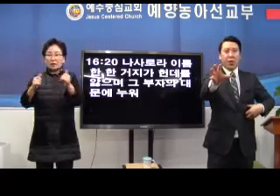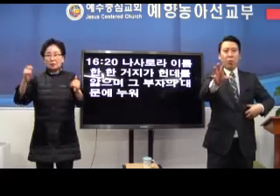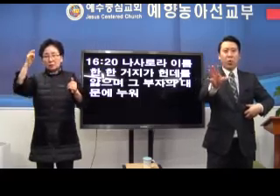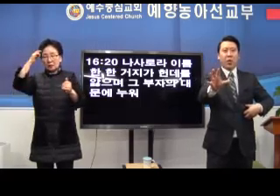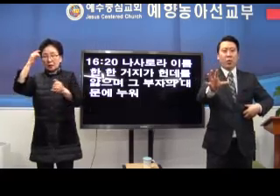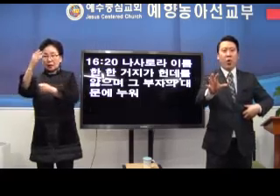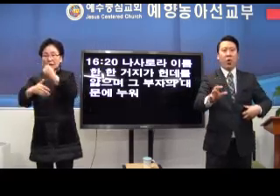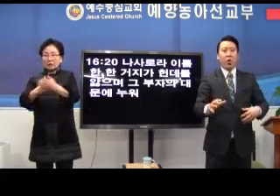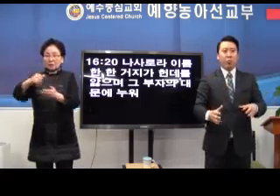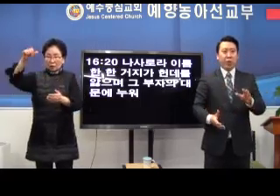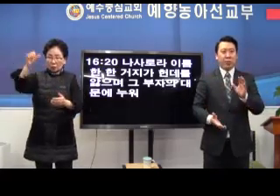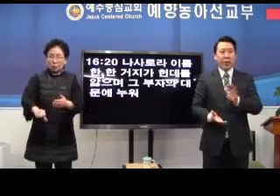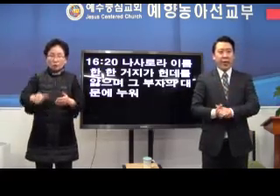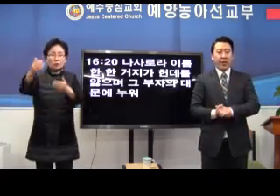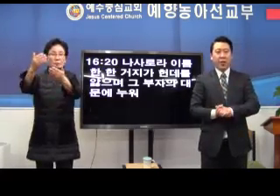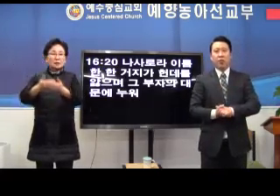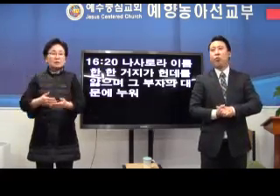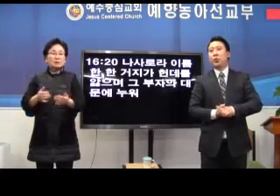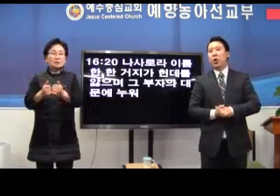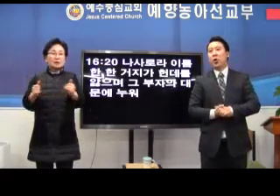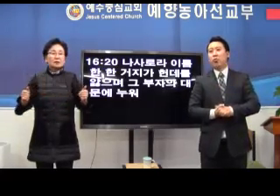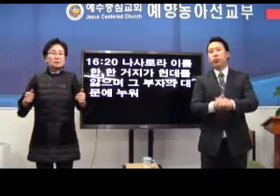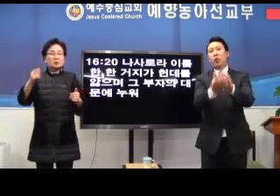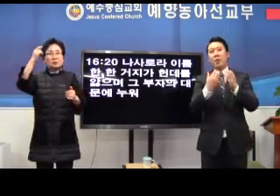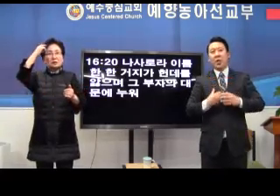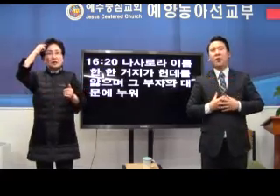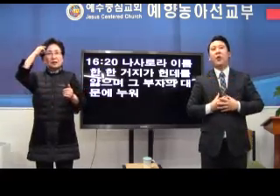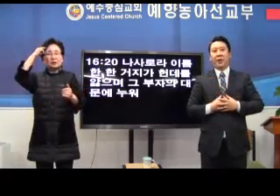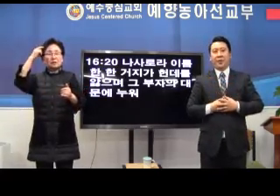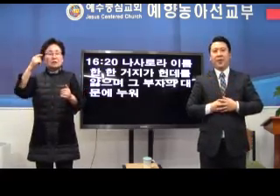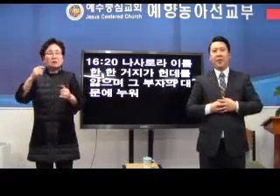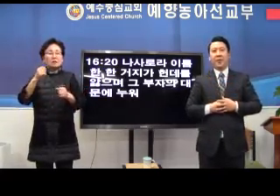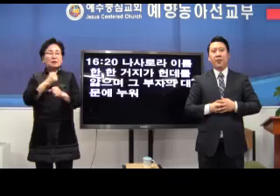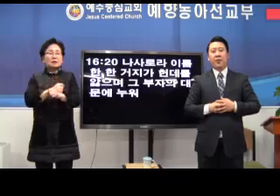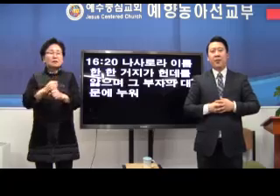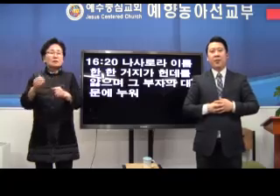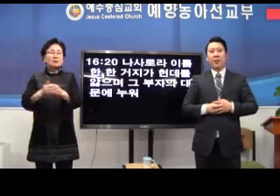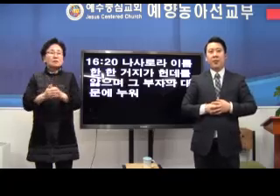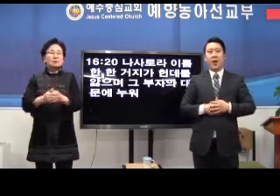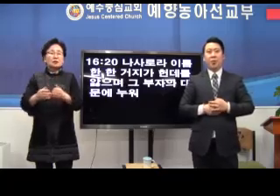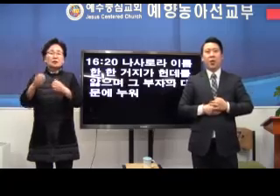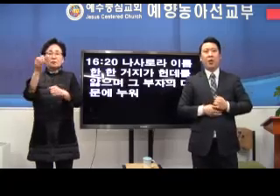못 돌아다니고 부자문에 누워서 구걸하며 사는 거예요. 다음 절.